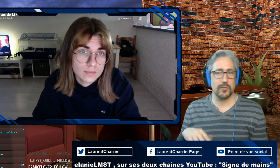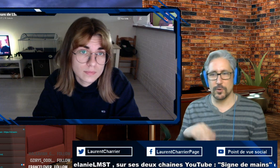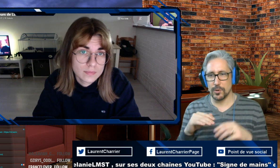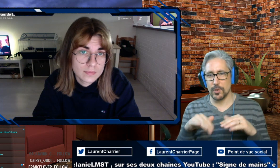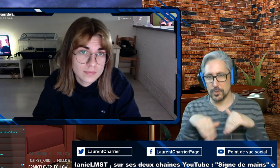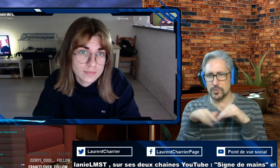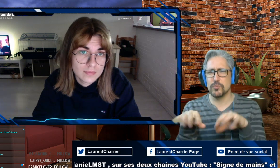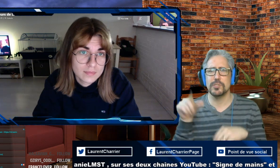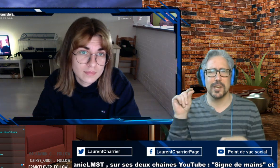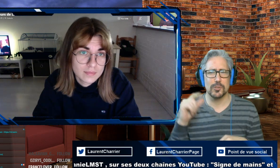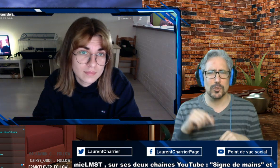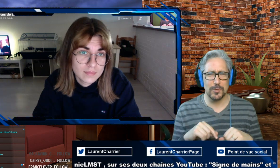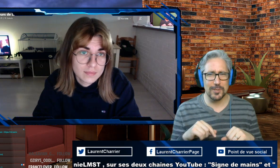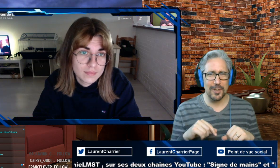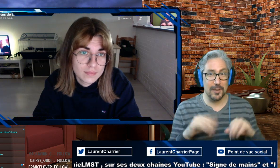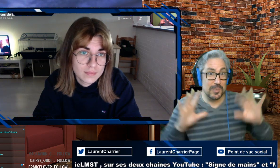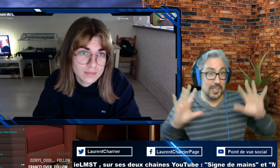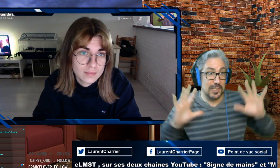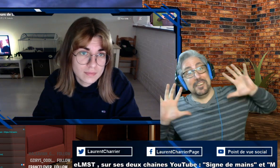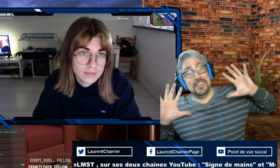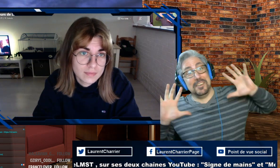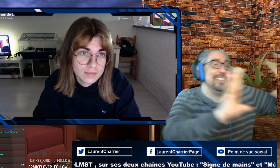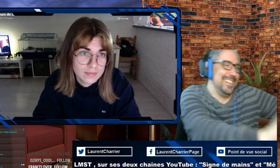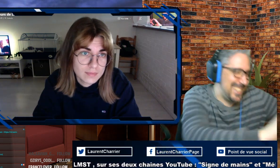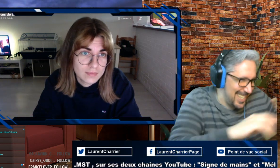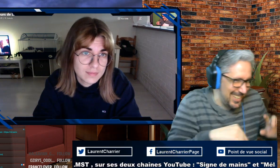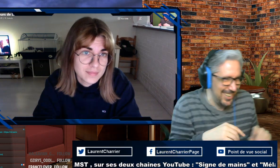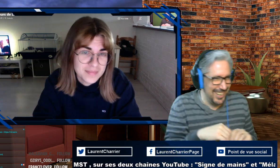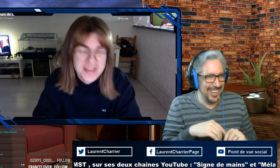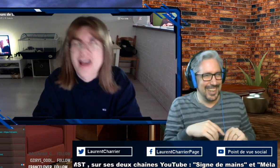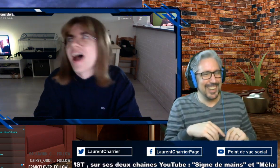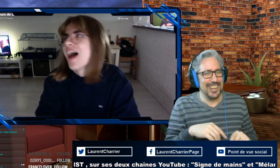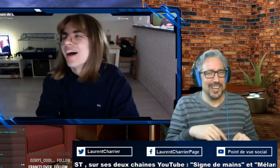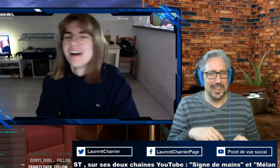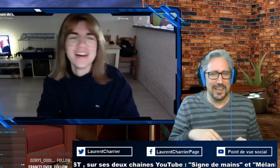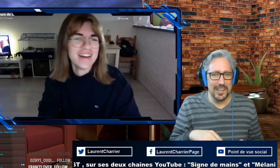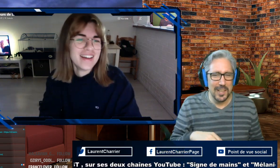LSF, je vous le dirai sur Twitter et comme ça.